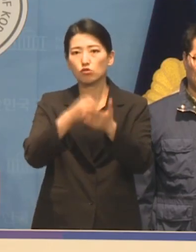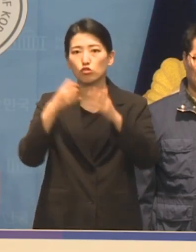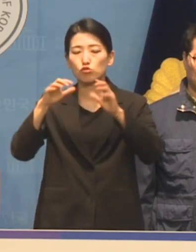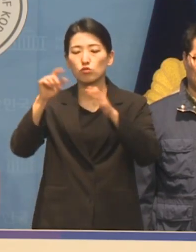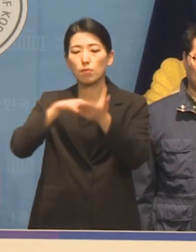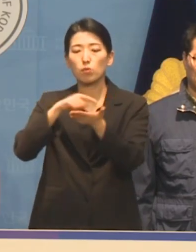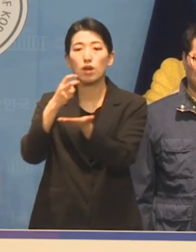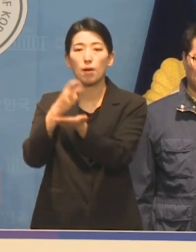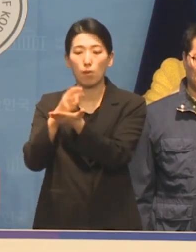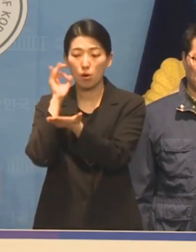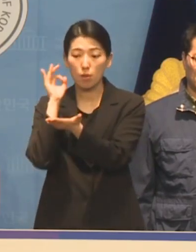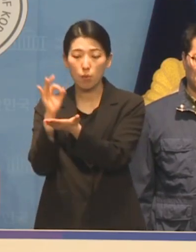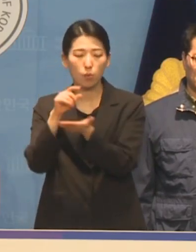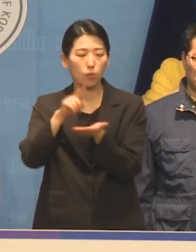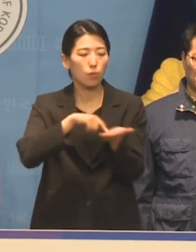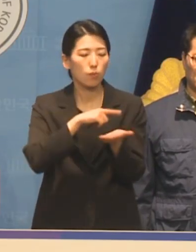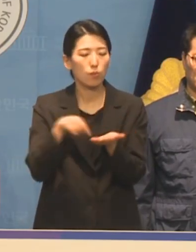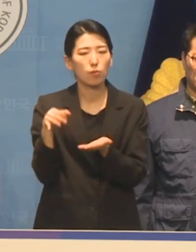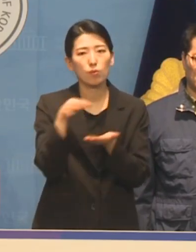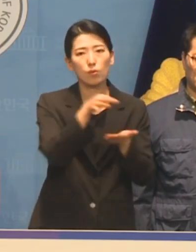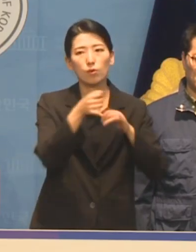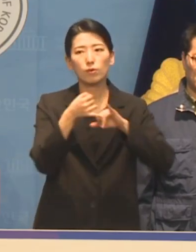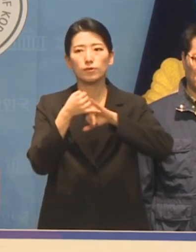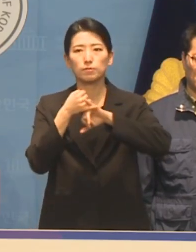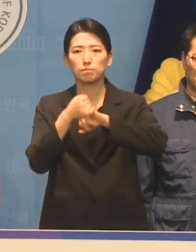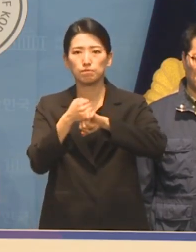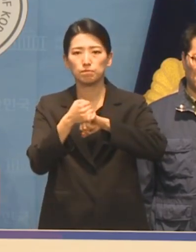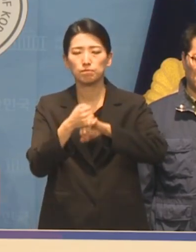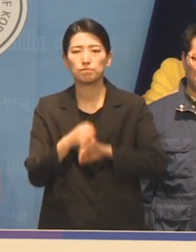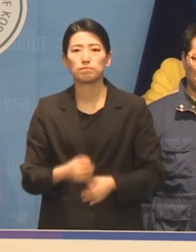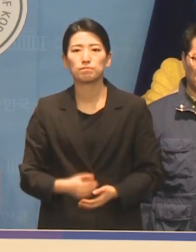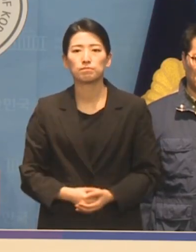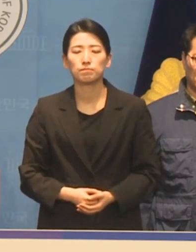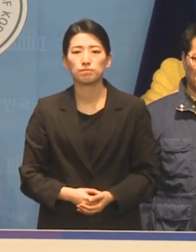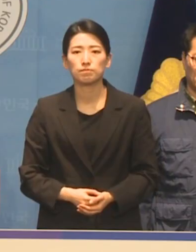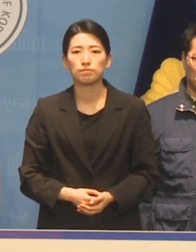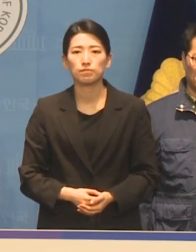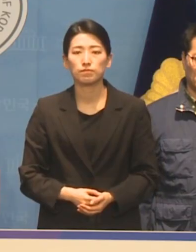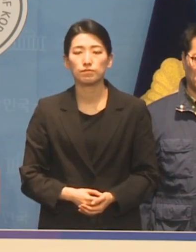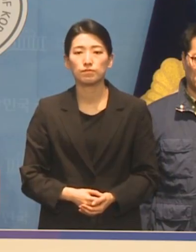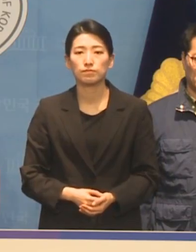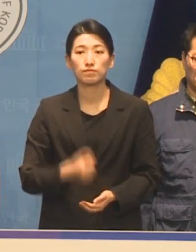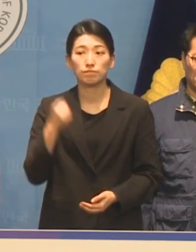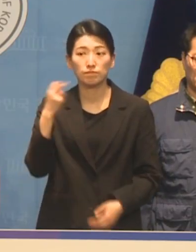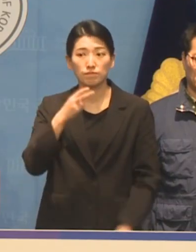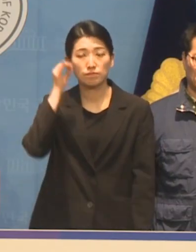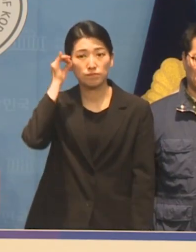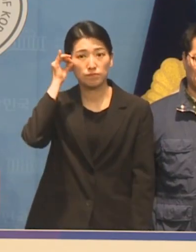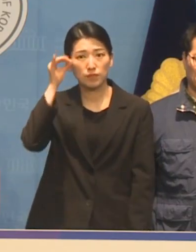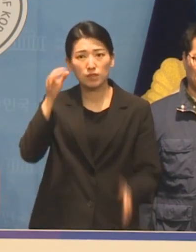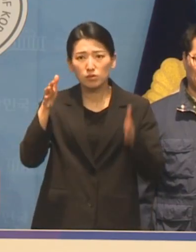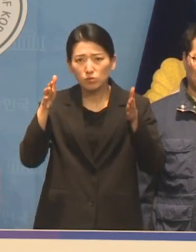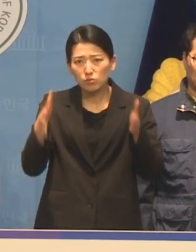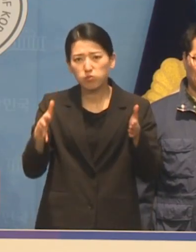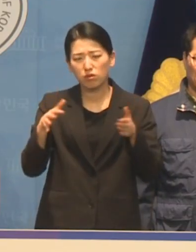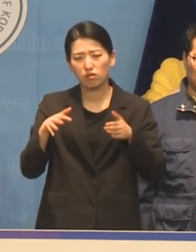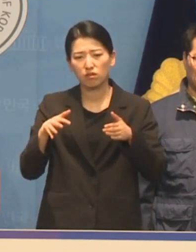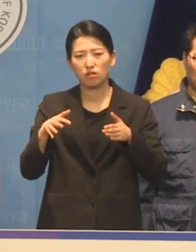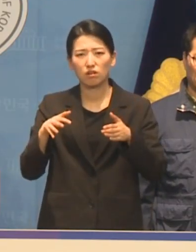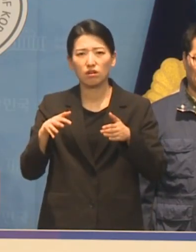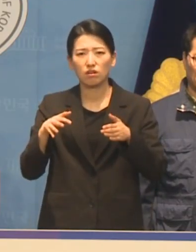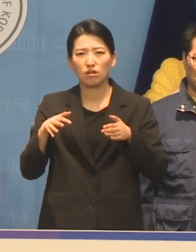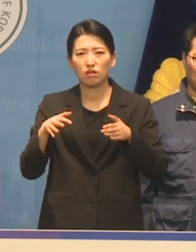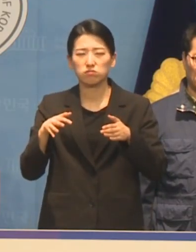손실을 보상해 주어야 합니다. 그와 더불어 100여일 동안 이어진 정치적 재난으로